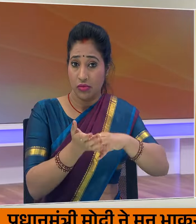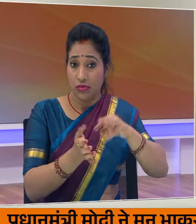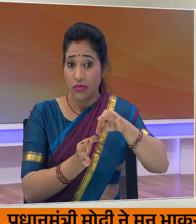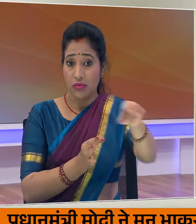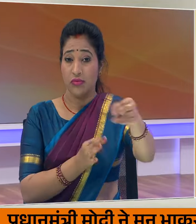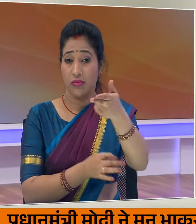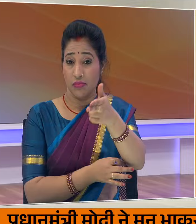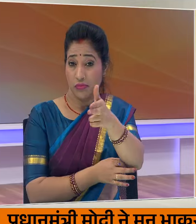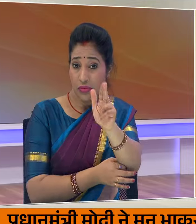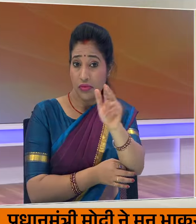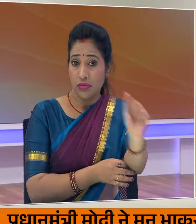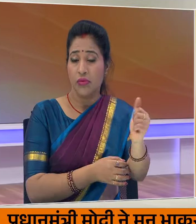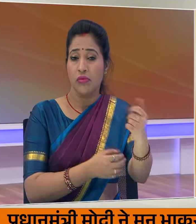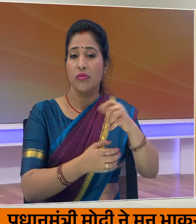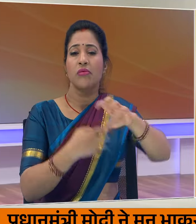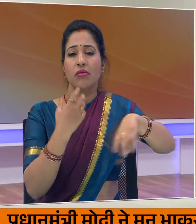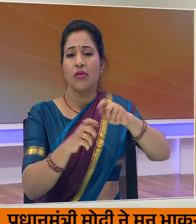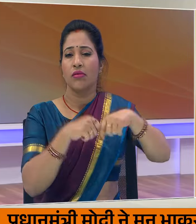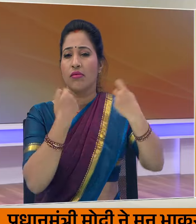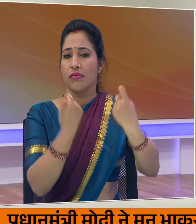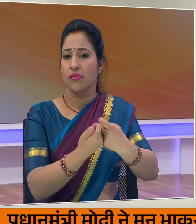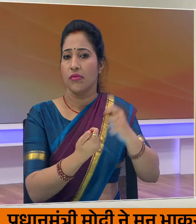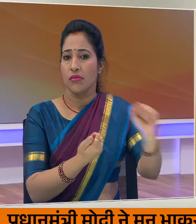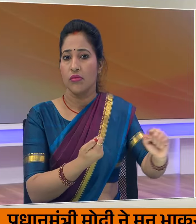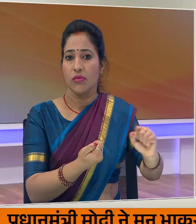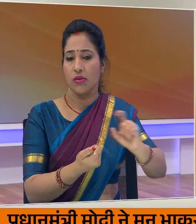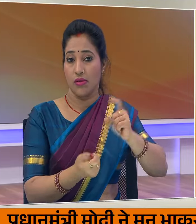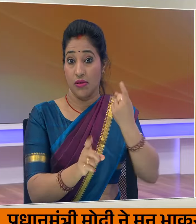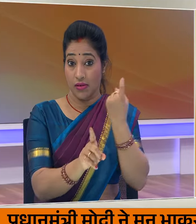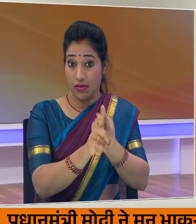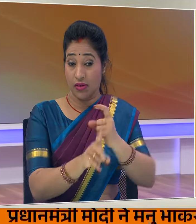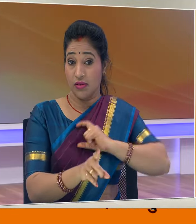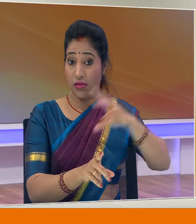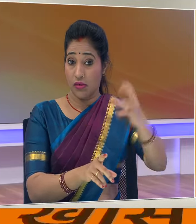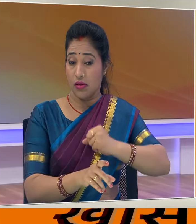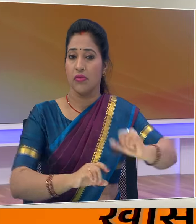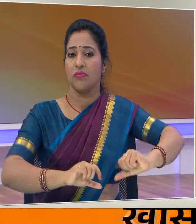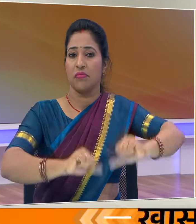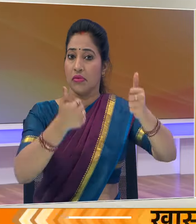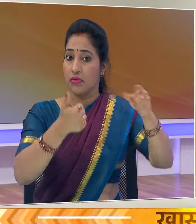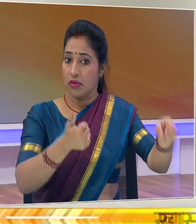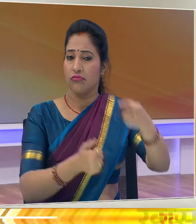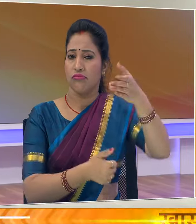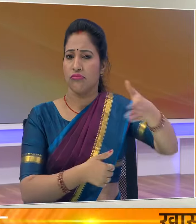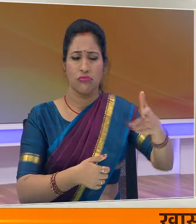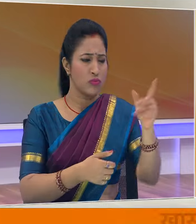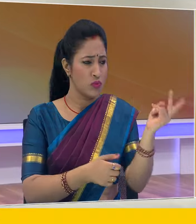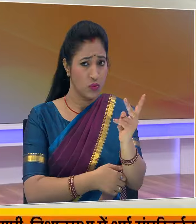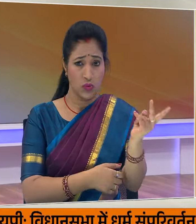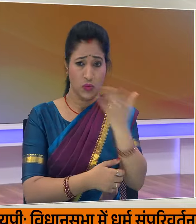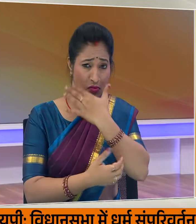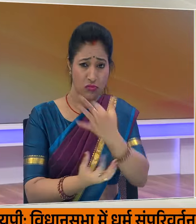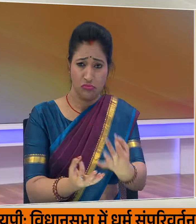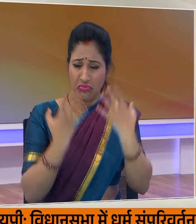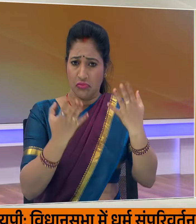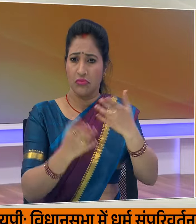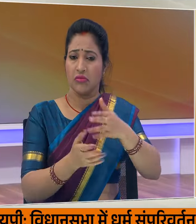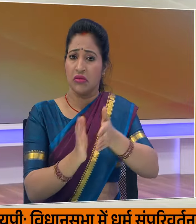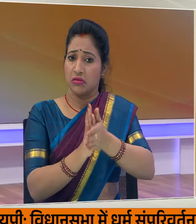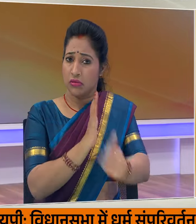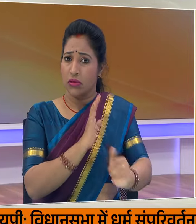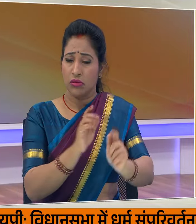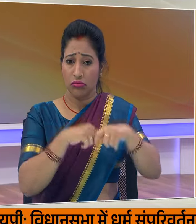एयर पिस्टल मिक्स्ड टीम इवेंट में कांस्य पदक जीतने पर बधाई। दोनों ने शानदार कौशल और टीम